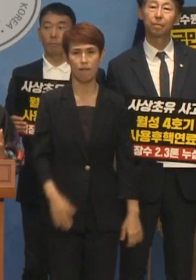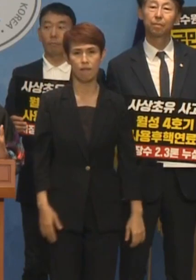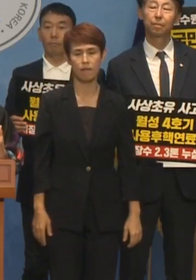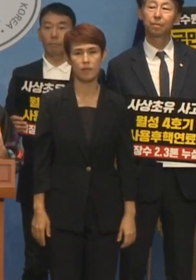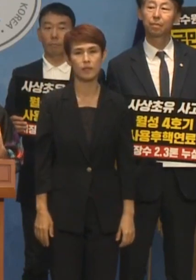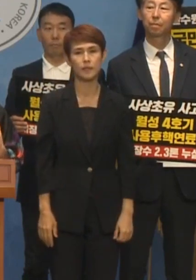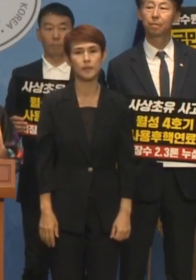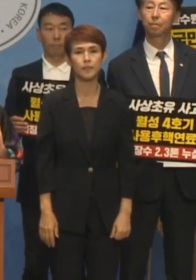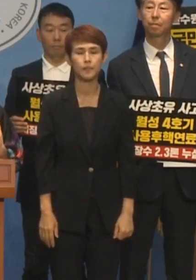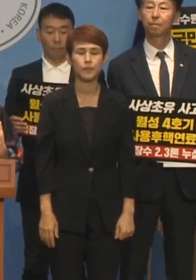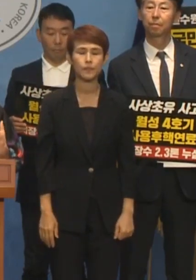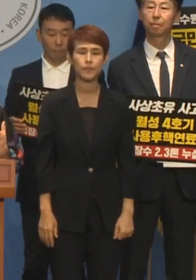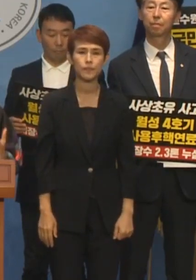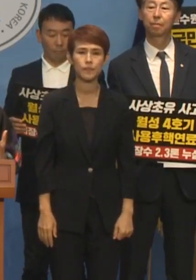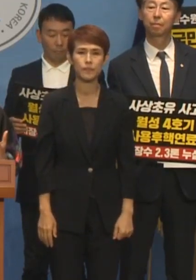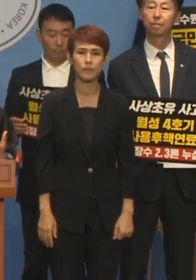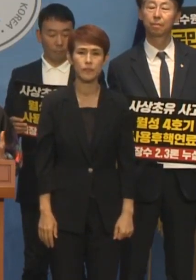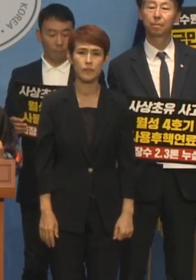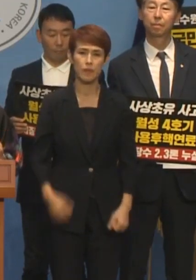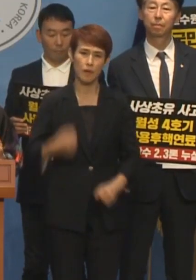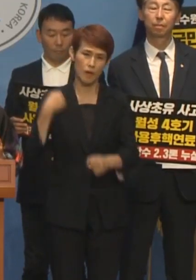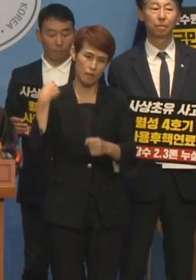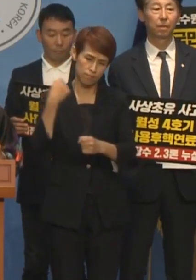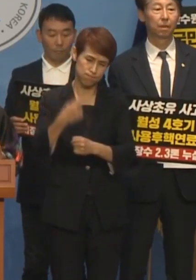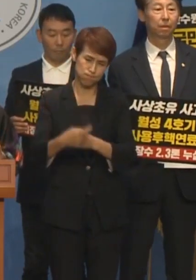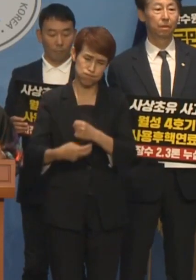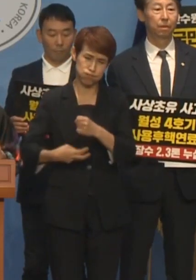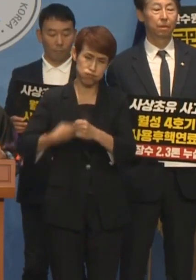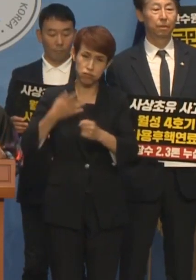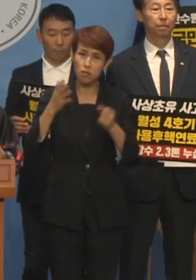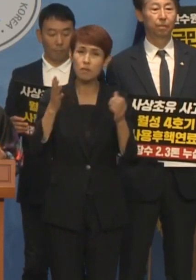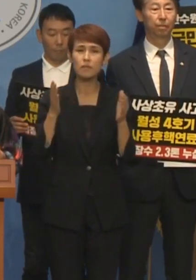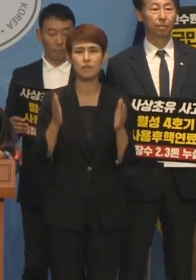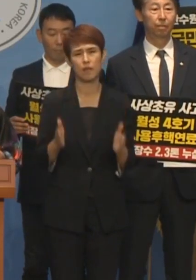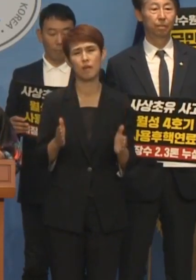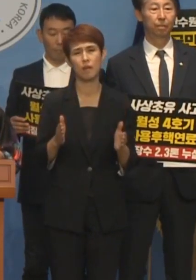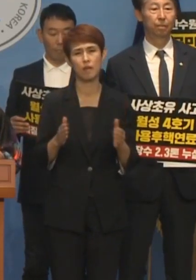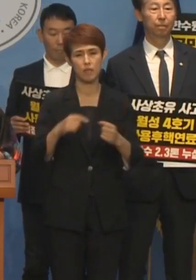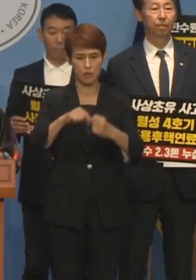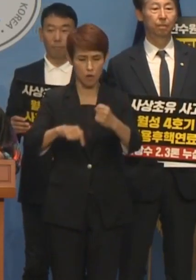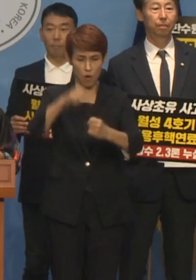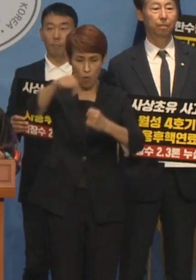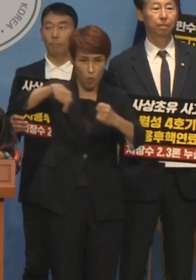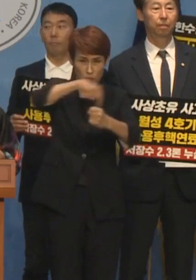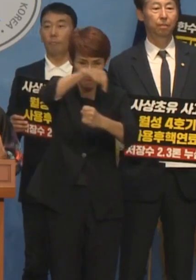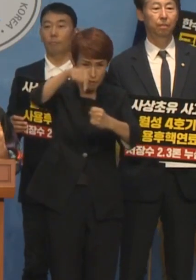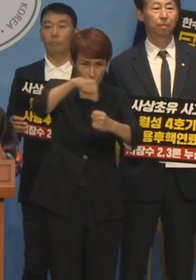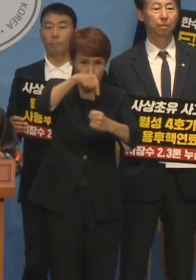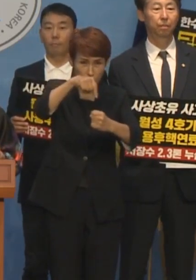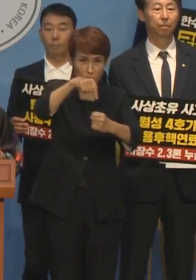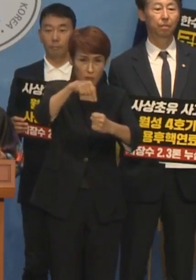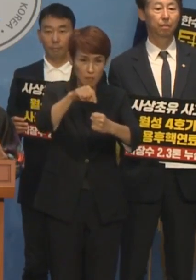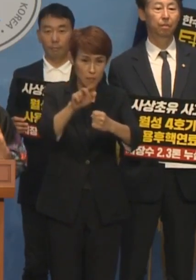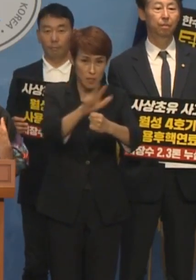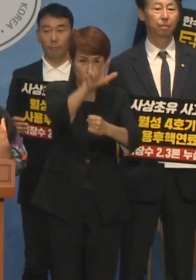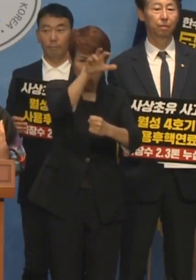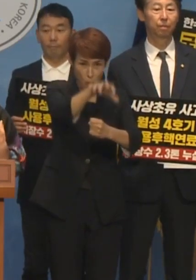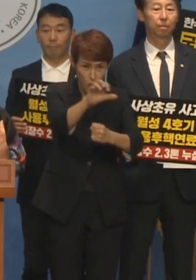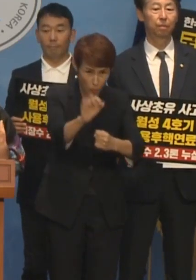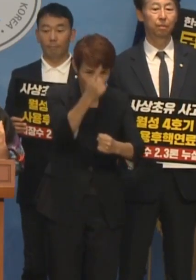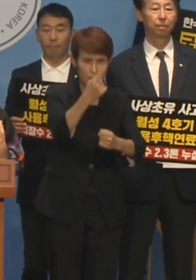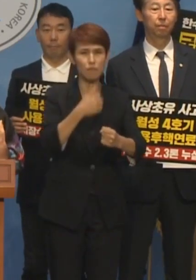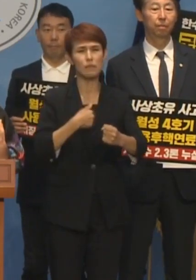그러면서 지금 우리가 몇십 년을 정말 이 원자력 핵발전소 때문에 피해를 보고